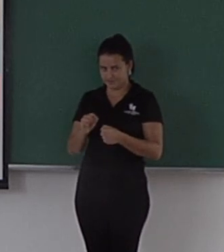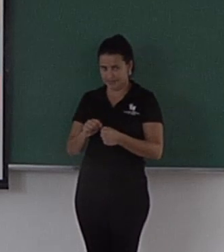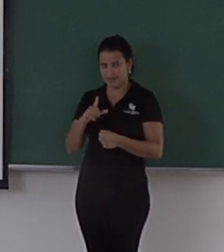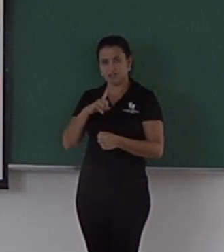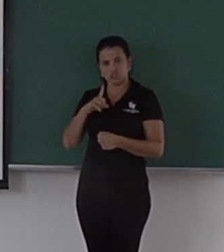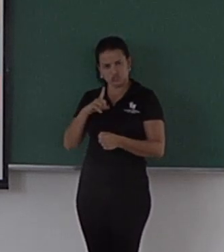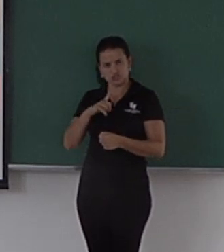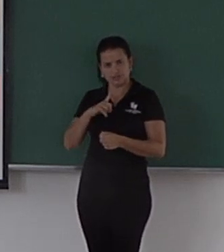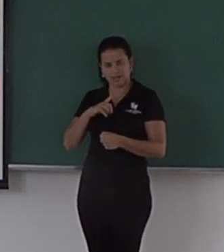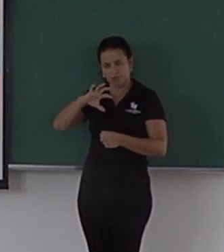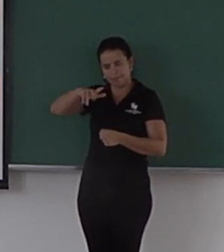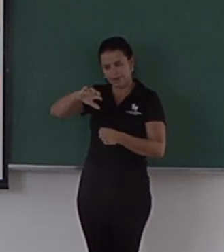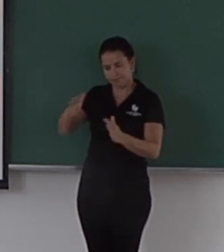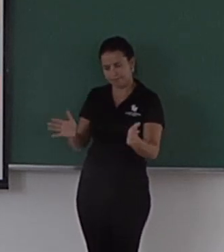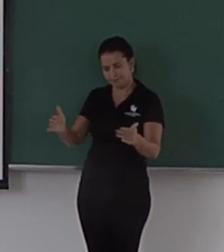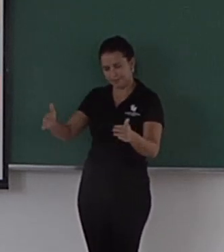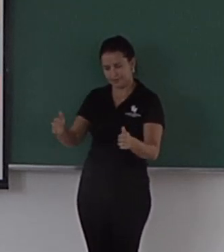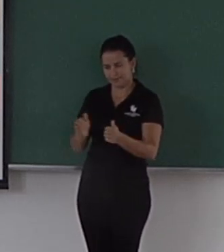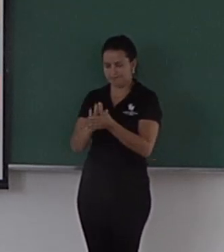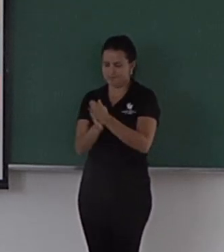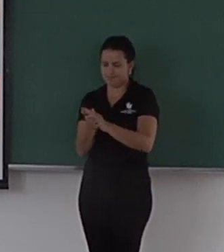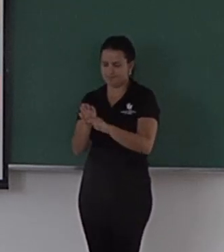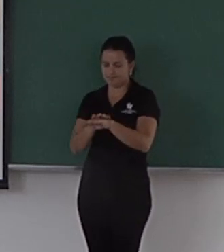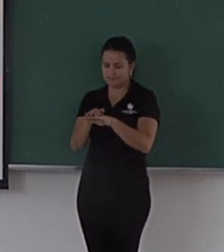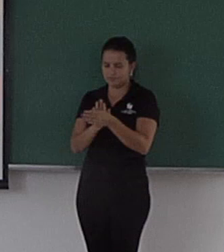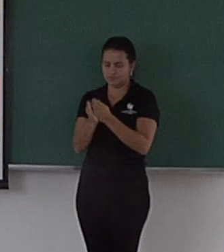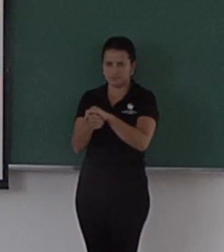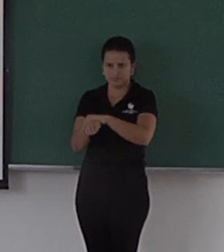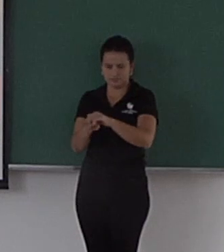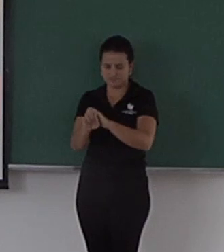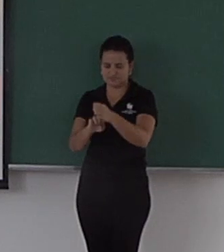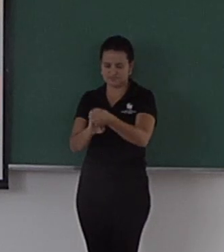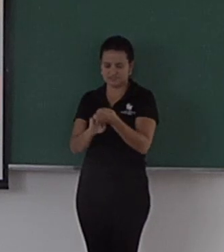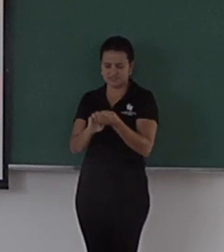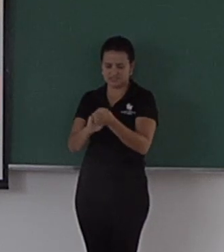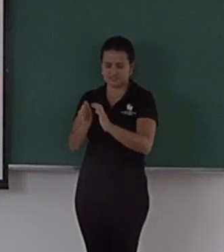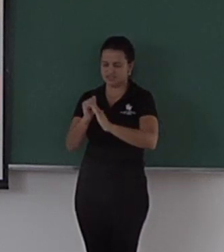lá uma pia chamada lavabo, a gente esfrega as mãos com essa